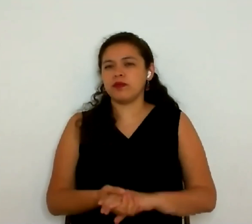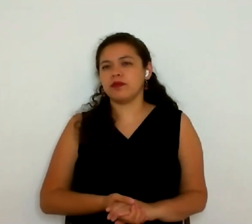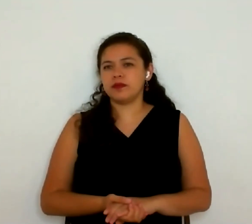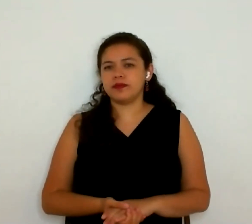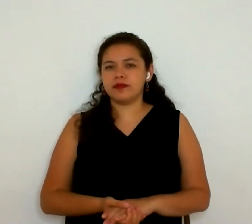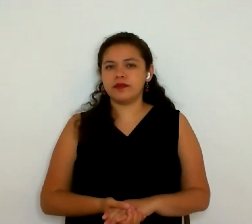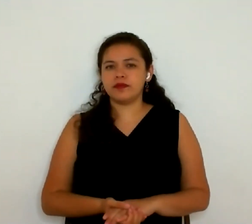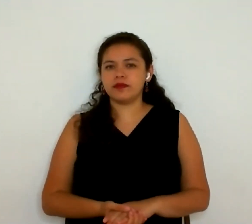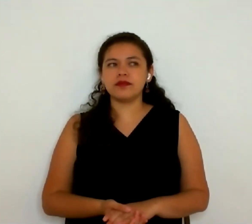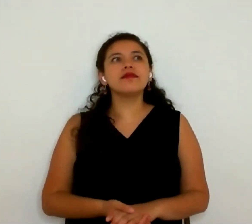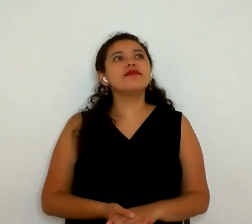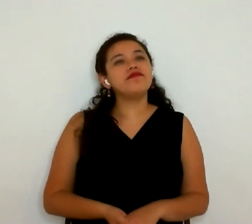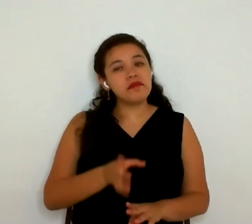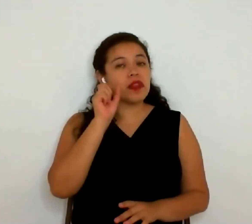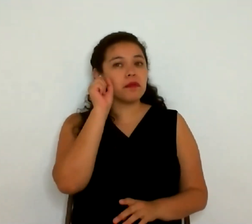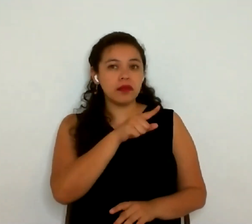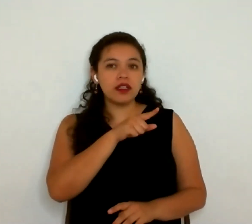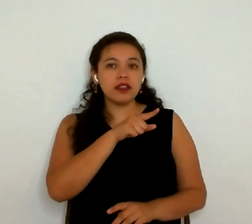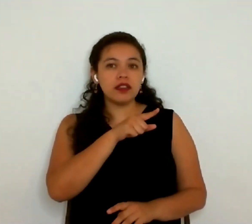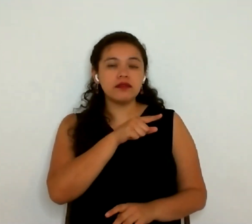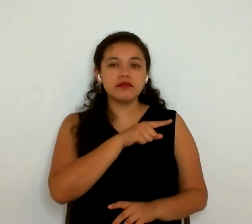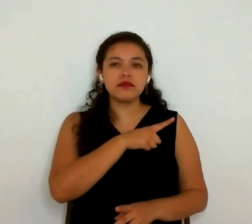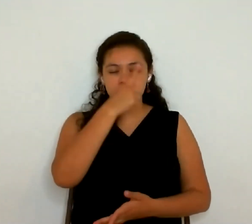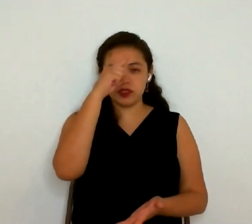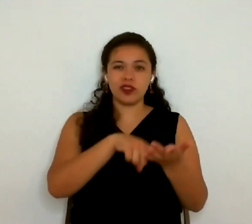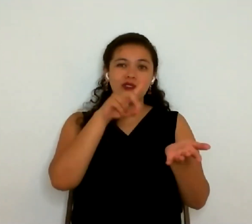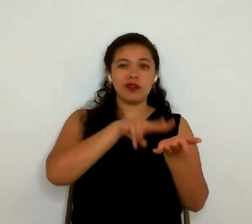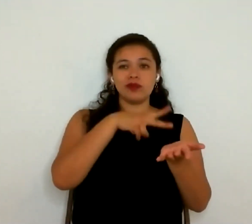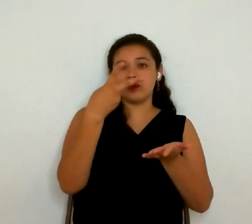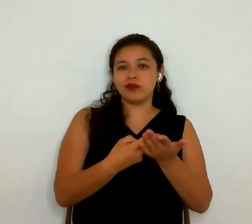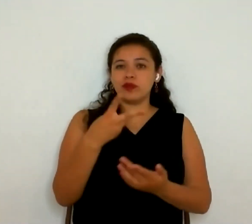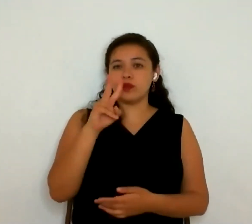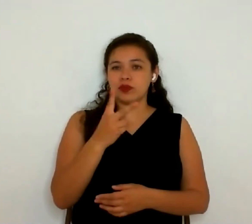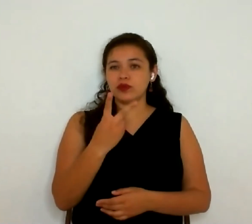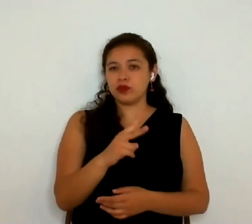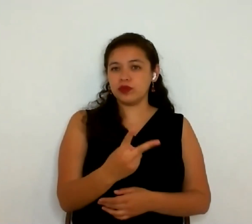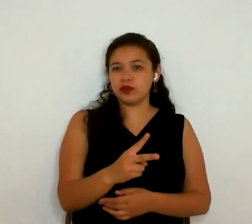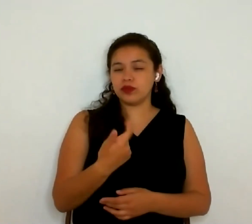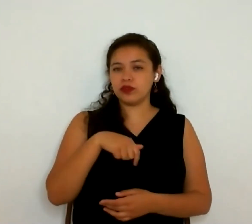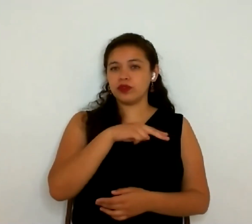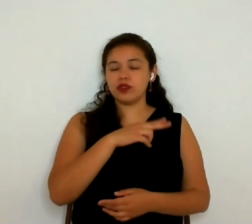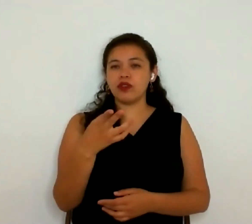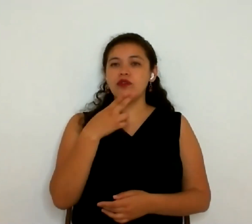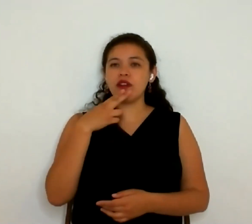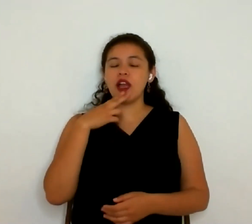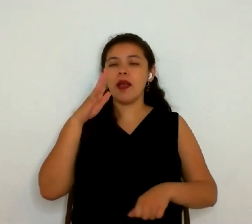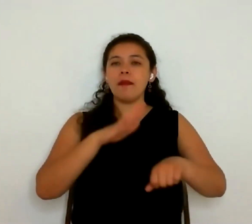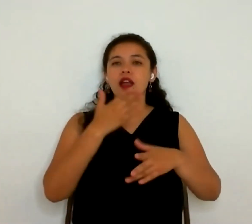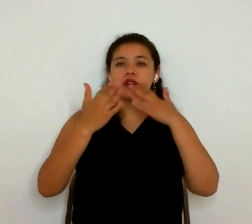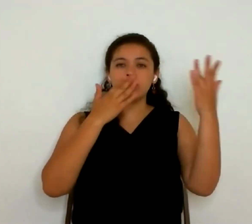también logro si serían todos decir si es que estemos nosotros aplicando bien este estudio